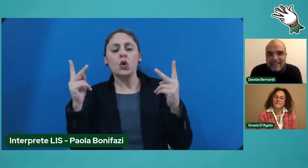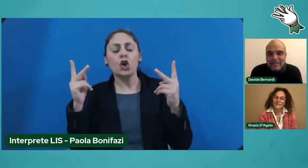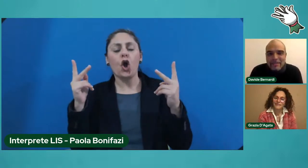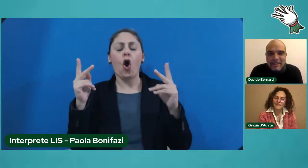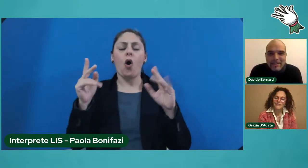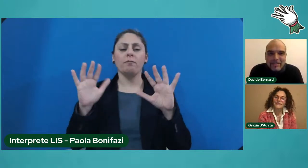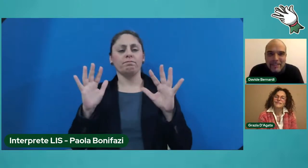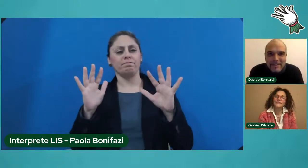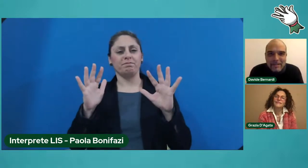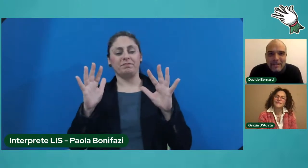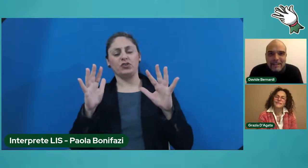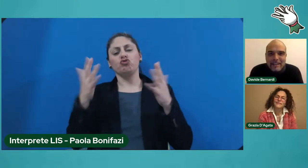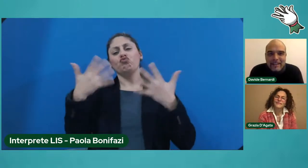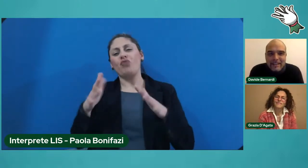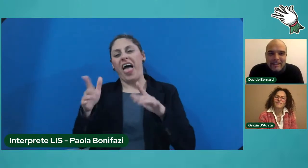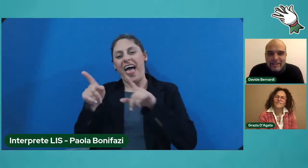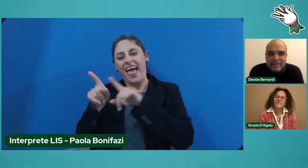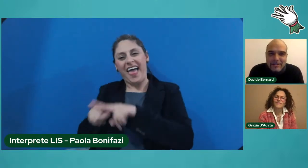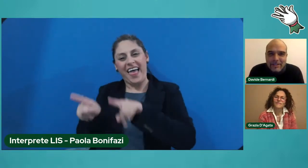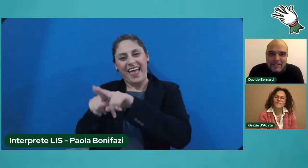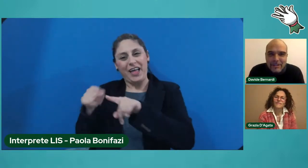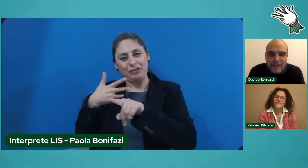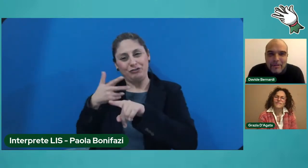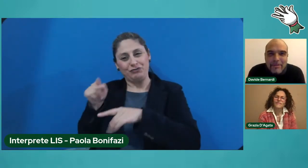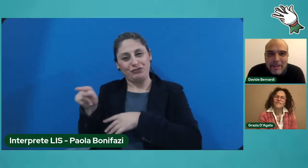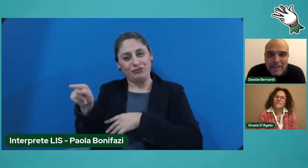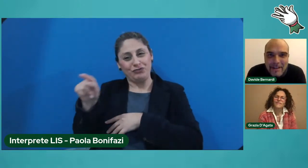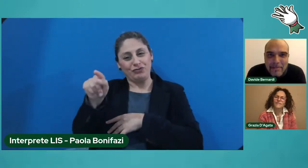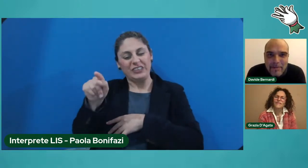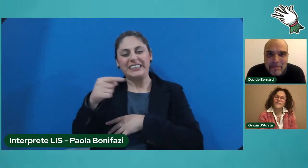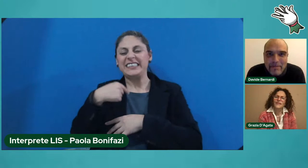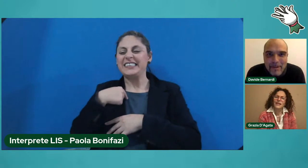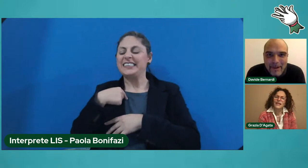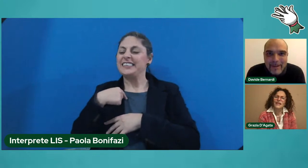insomma, di già visto ci convince sempre un po' poco.